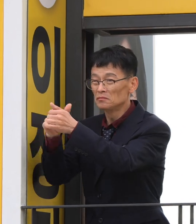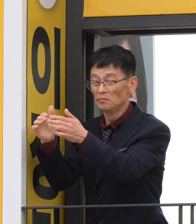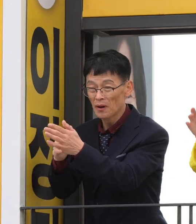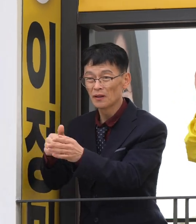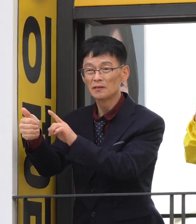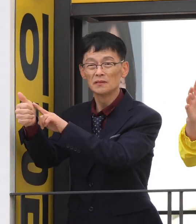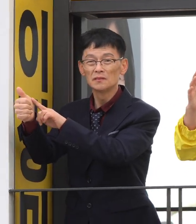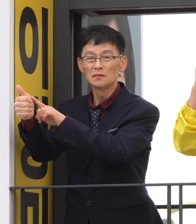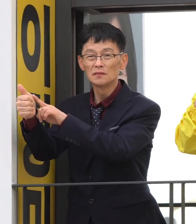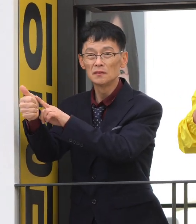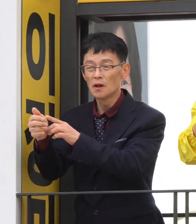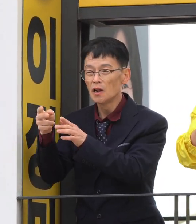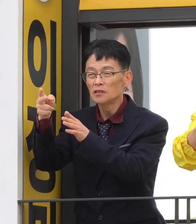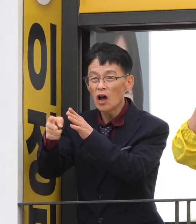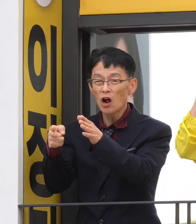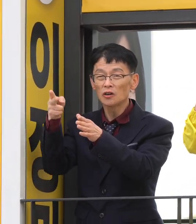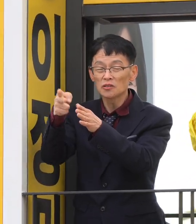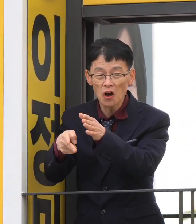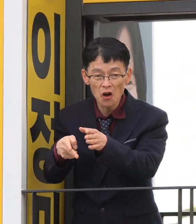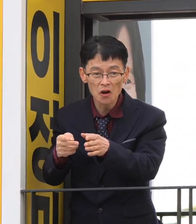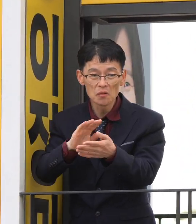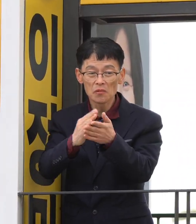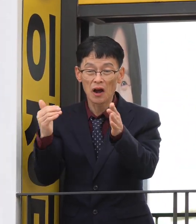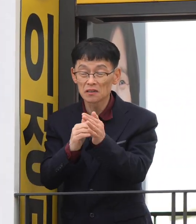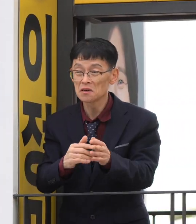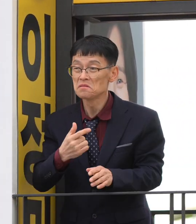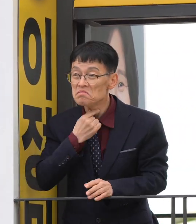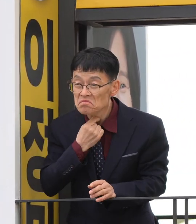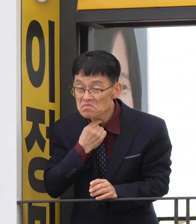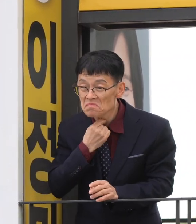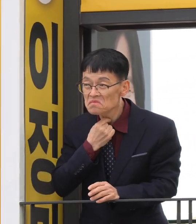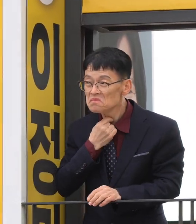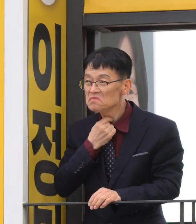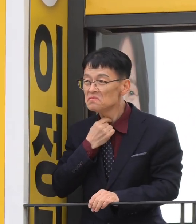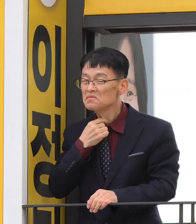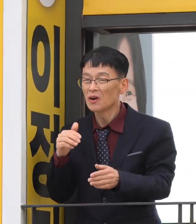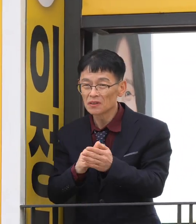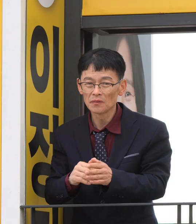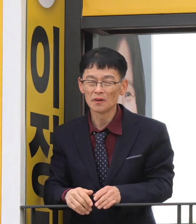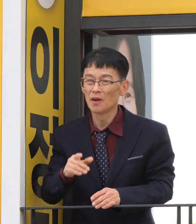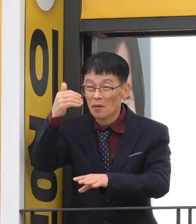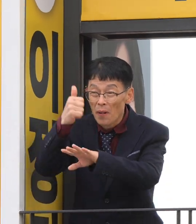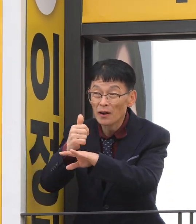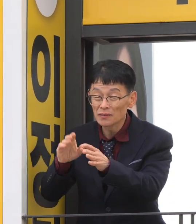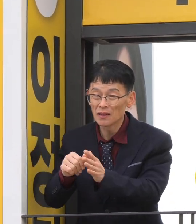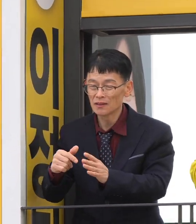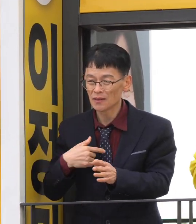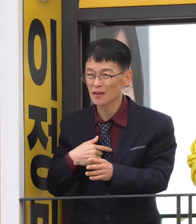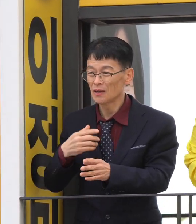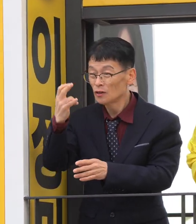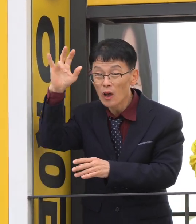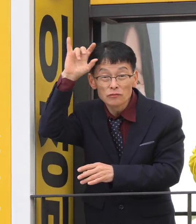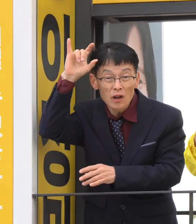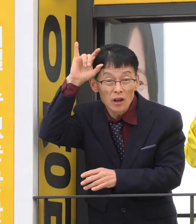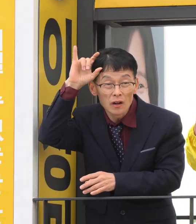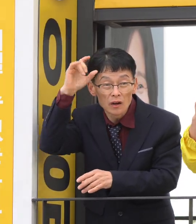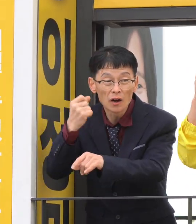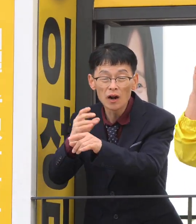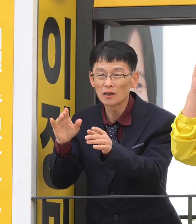충성하다가 철도 민영화의 최적임자라고 낙점돼서 결국은 최순실에